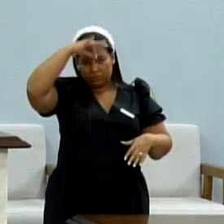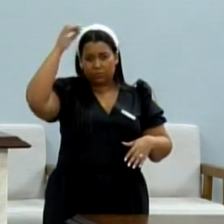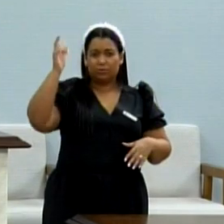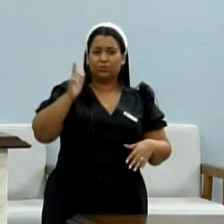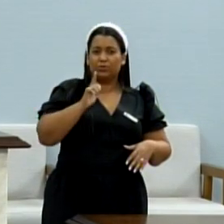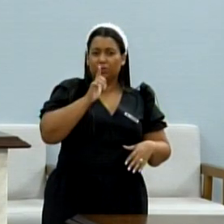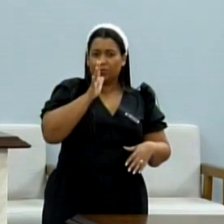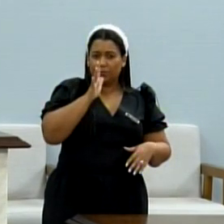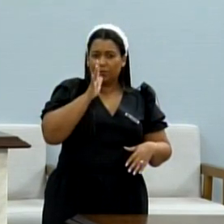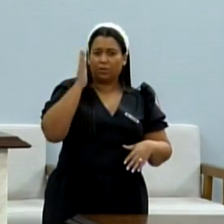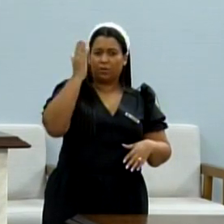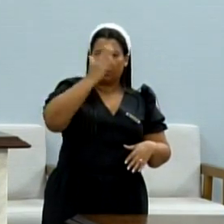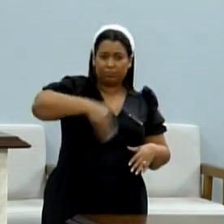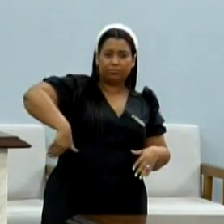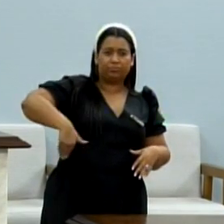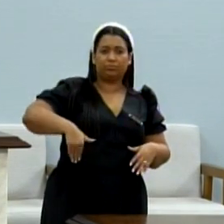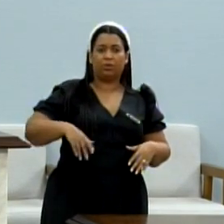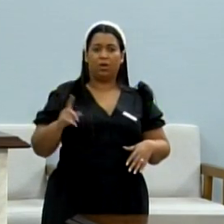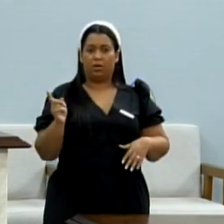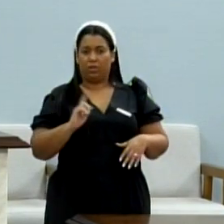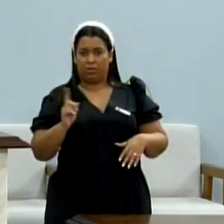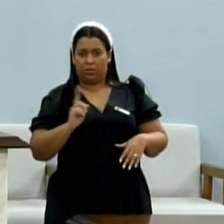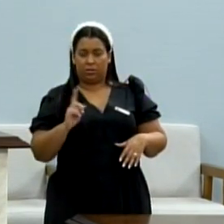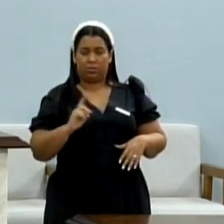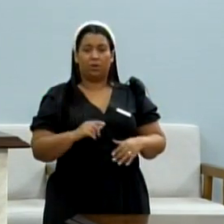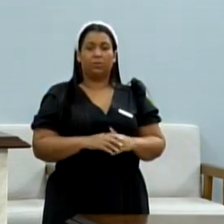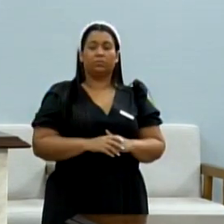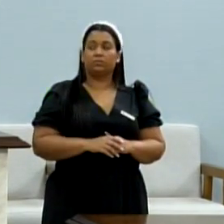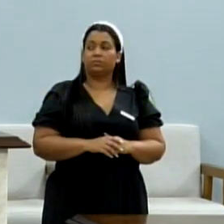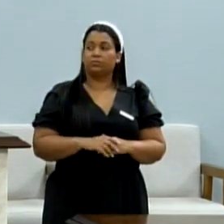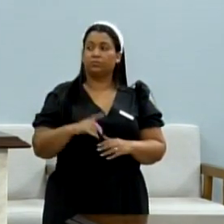pode consentir, no dia do aniversário dele,